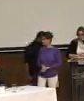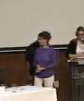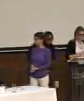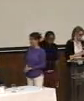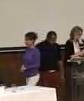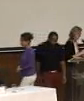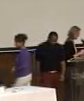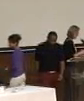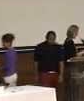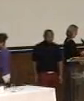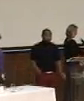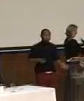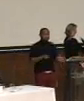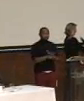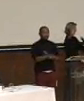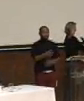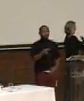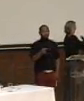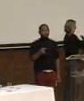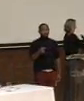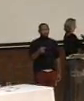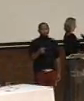pergunta.